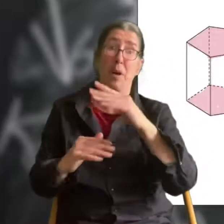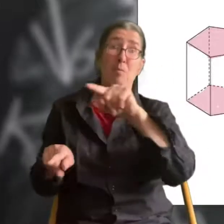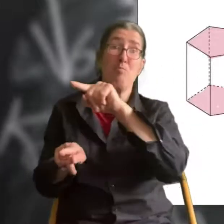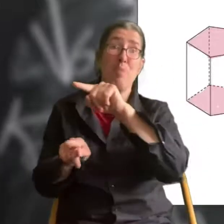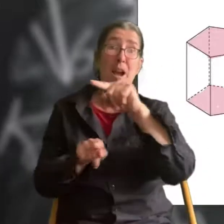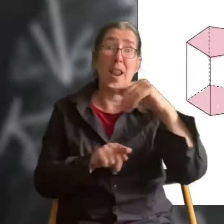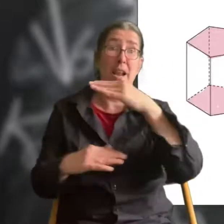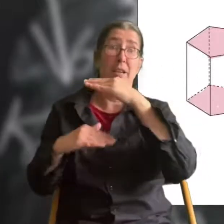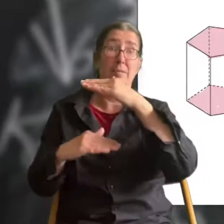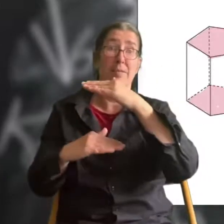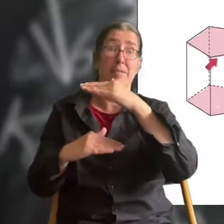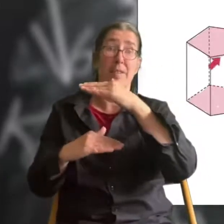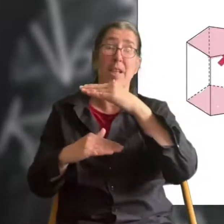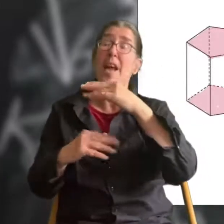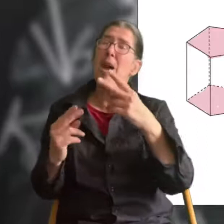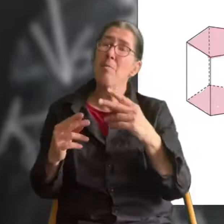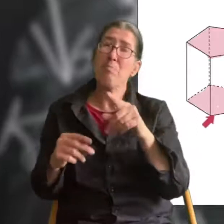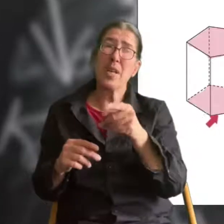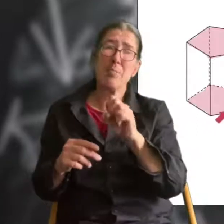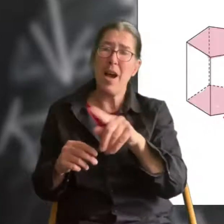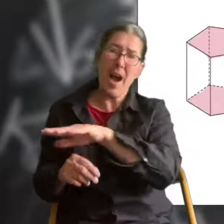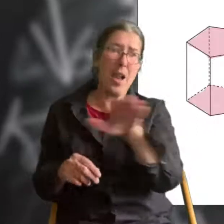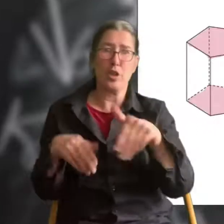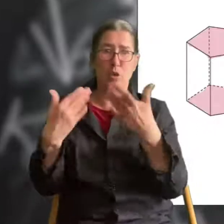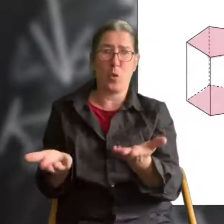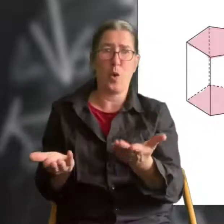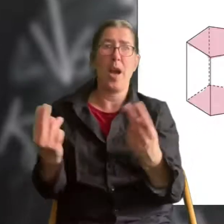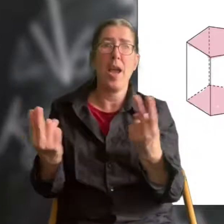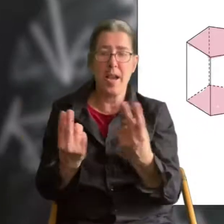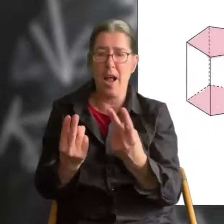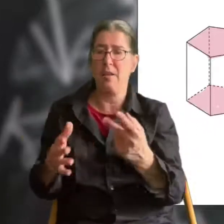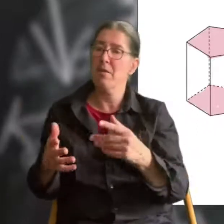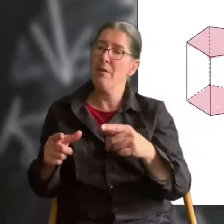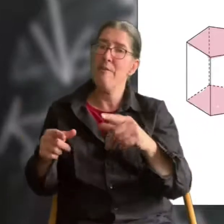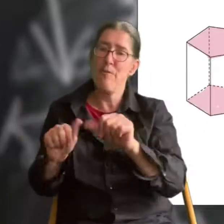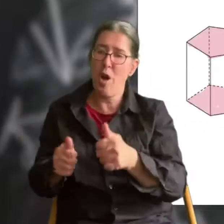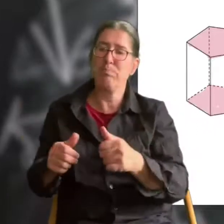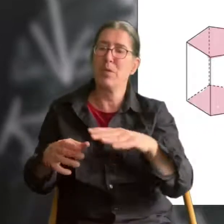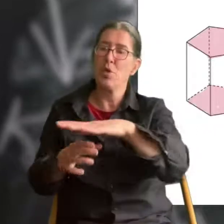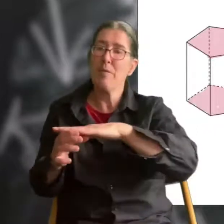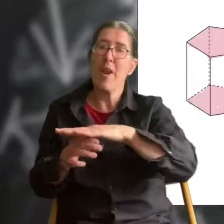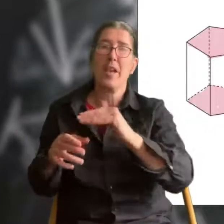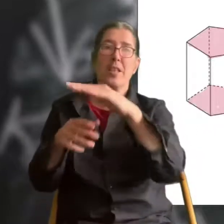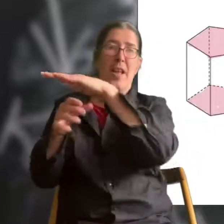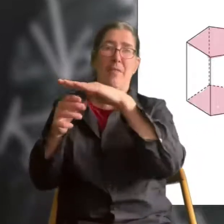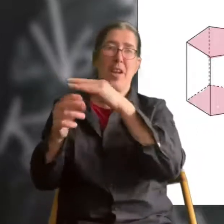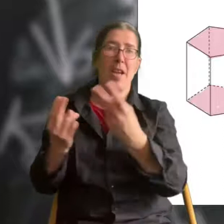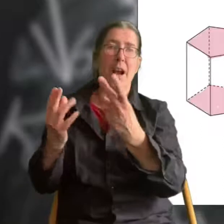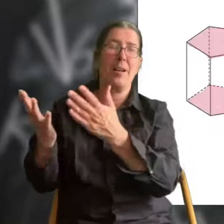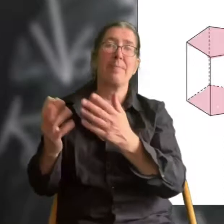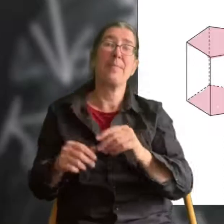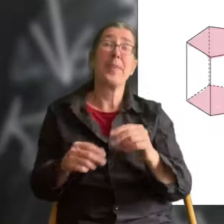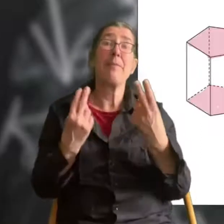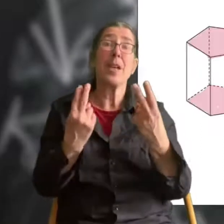sind parallel zueinander. Und zwar bei allen Prismen, egal wie die Grund- und die Deckfläche aussieht. Und auch noch